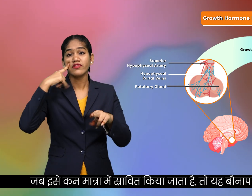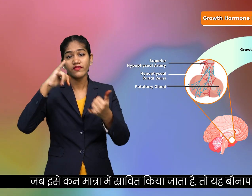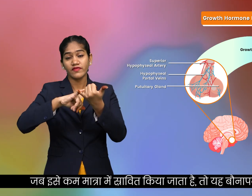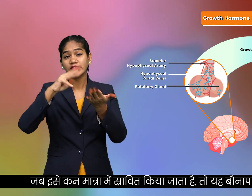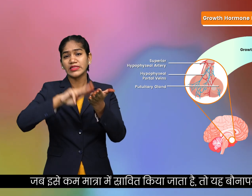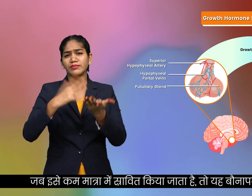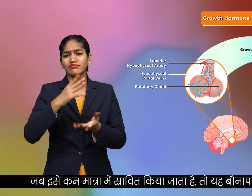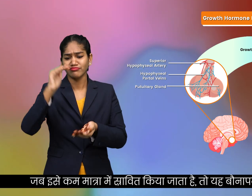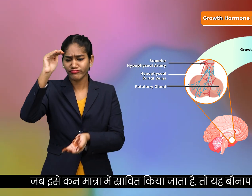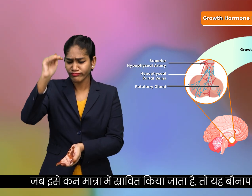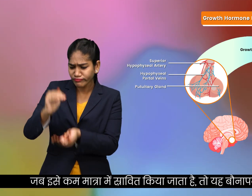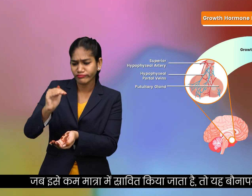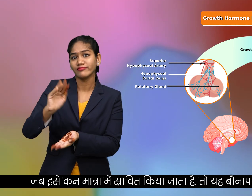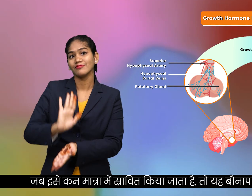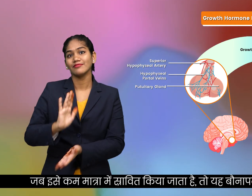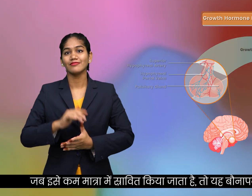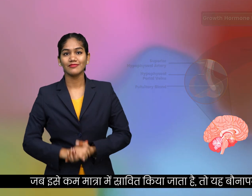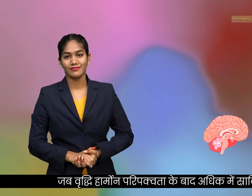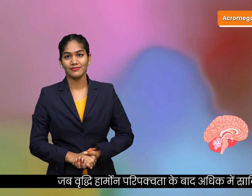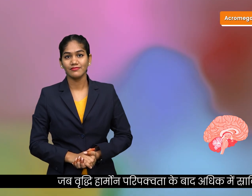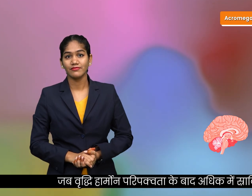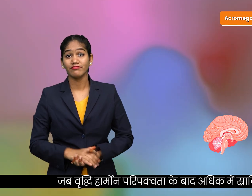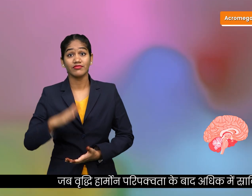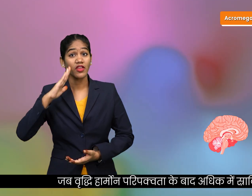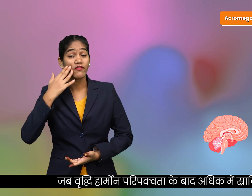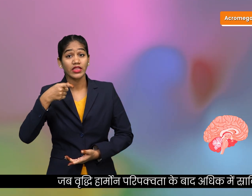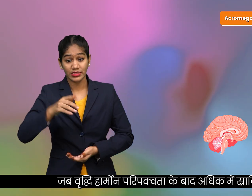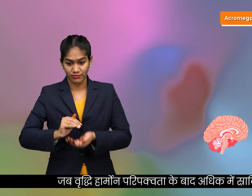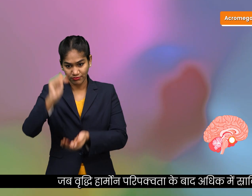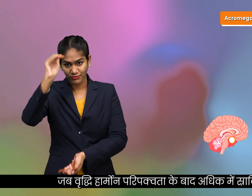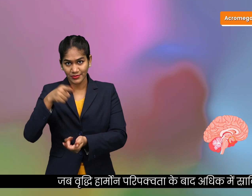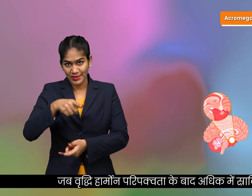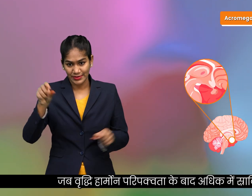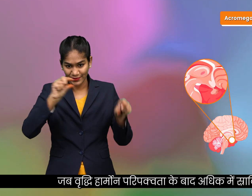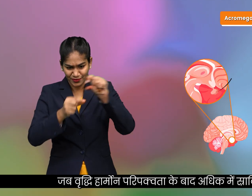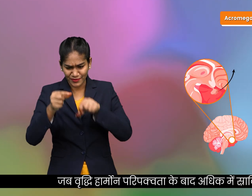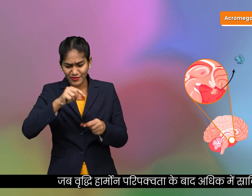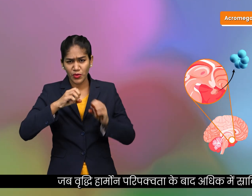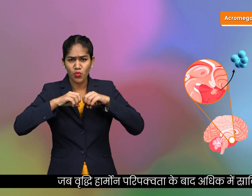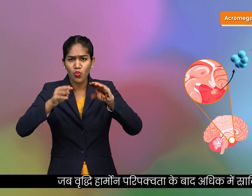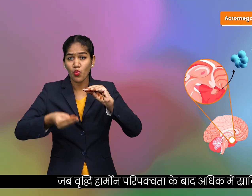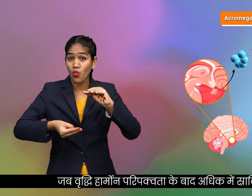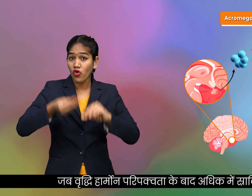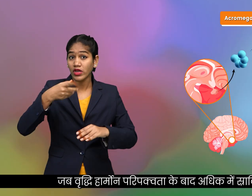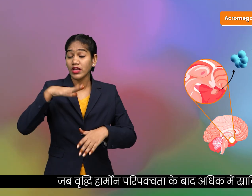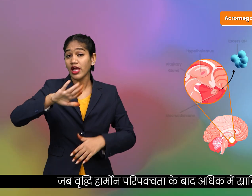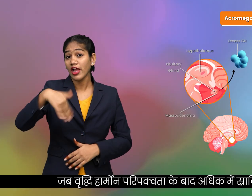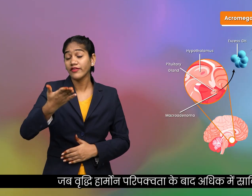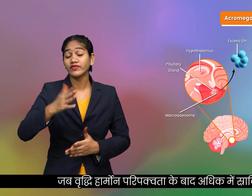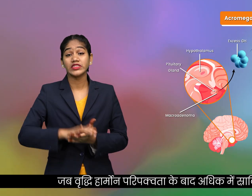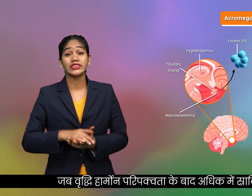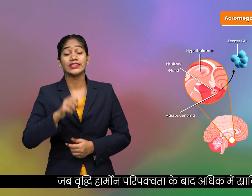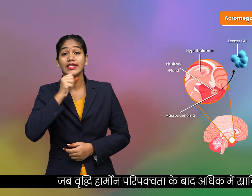ओर जाता है। जब वृद्धि हार्मोन परिपक्वता के